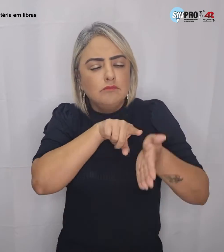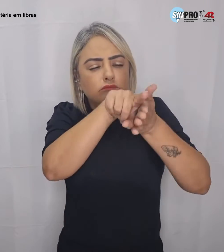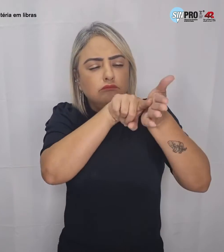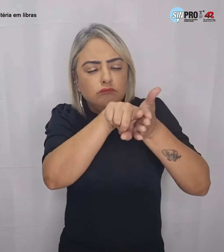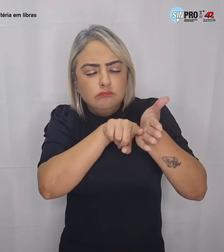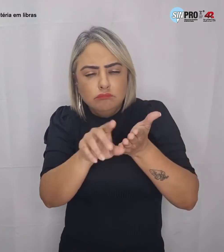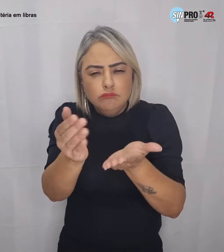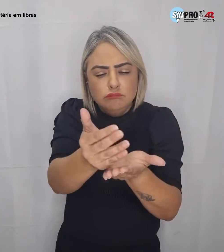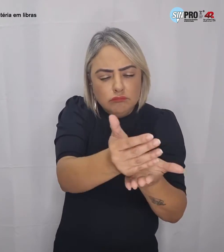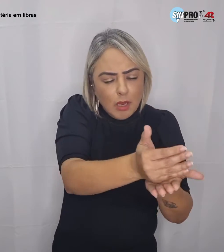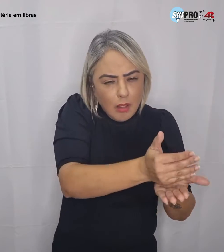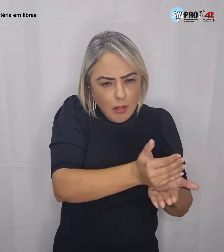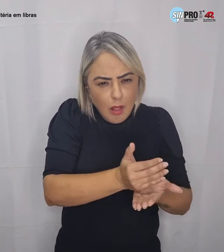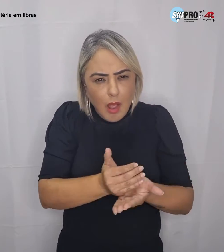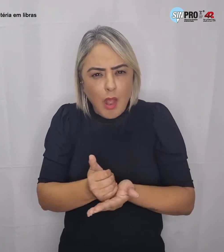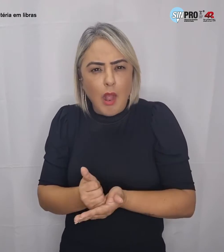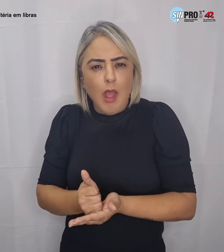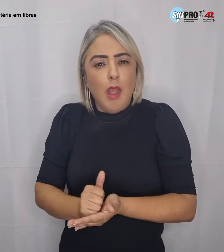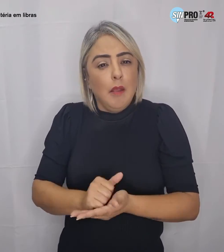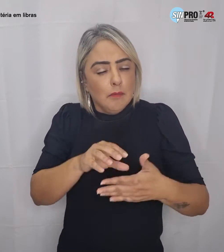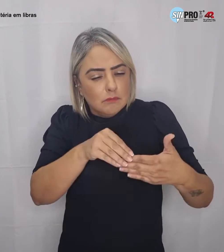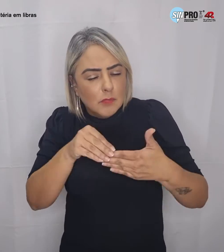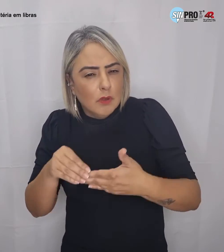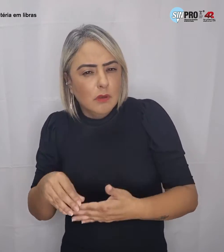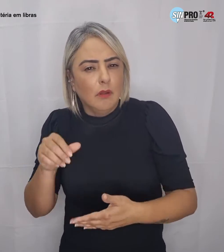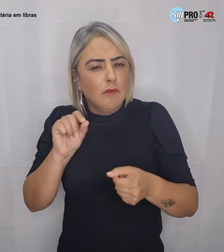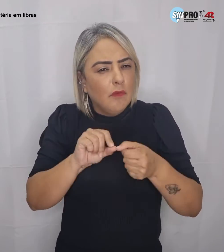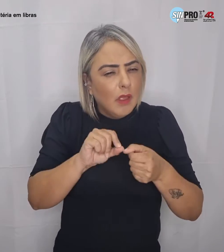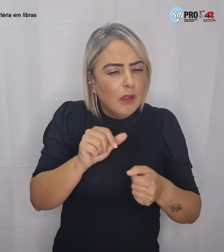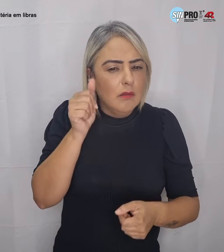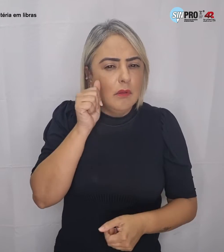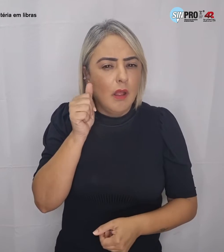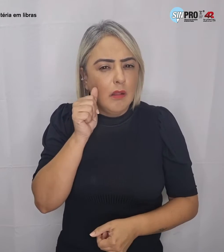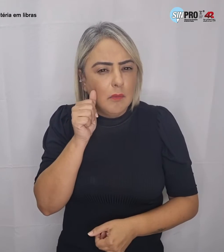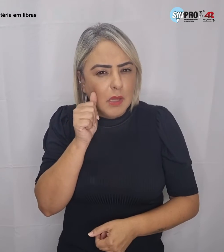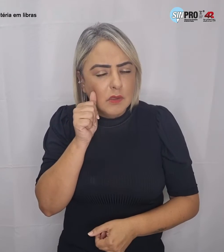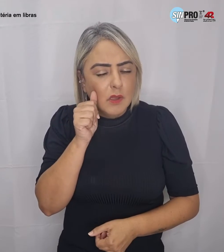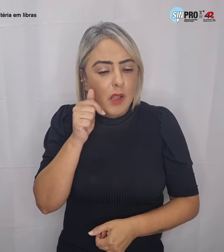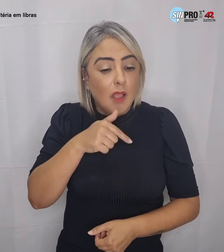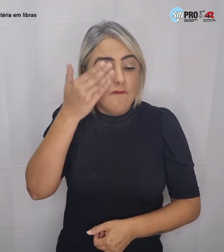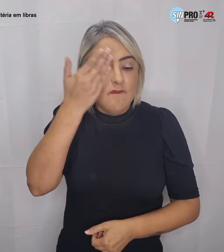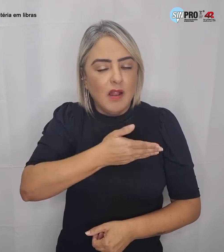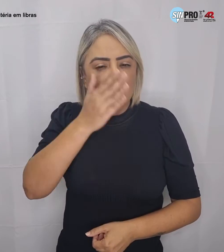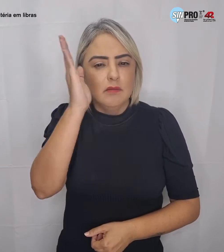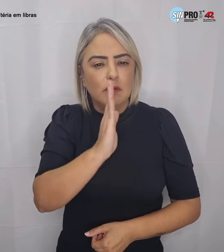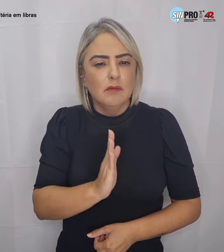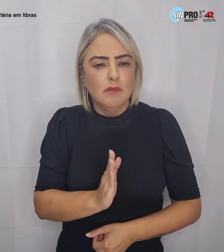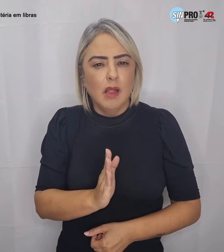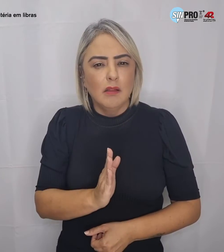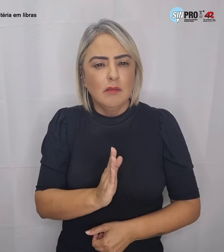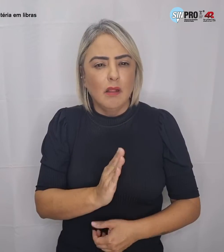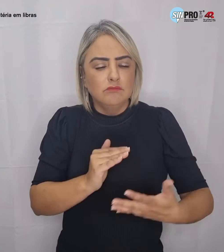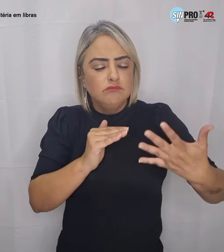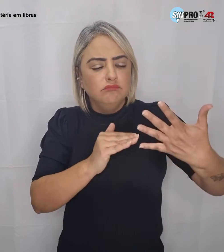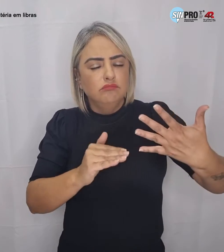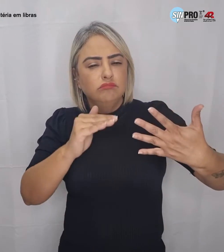Esse levantamento foi conduzido pelas pesquisadoras que validaram no Brasil a escala